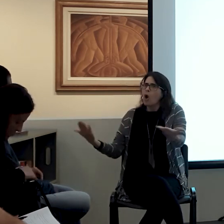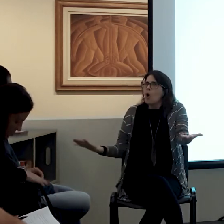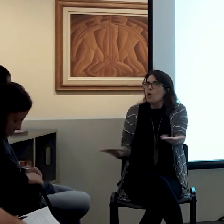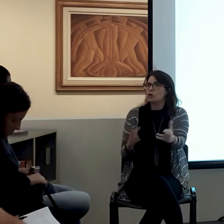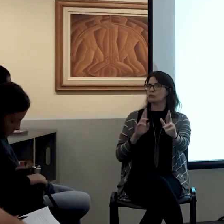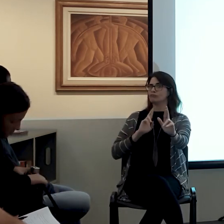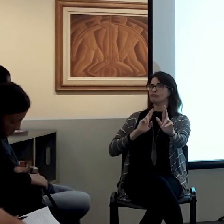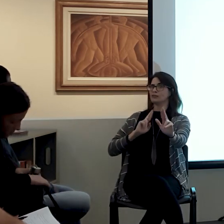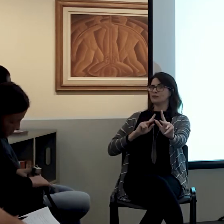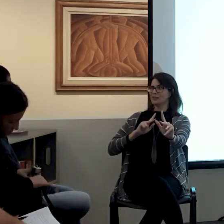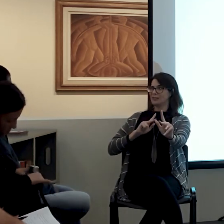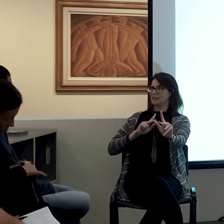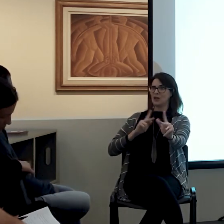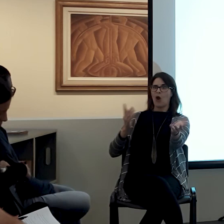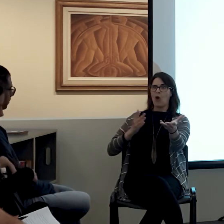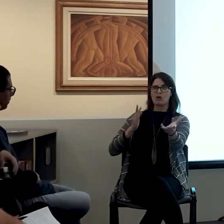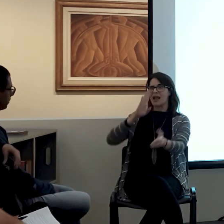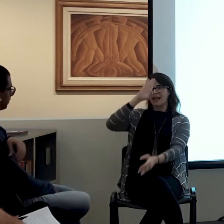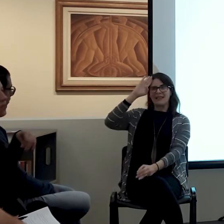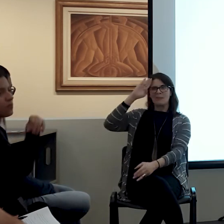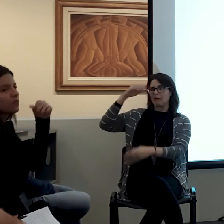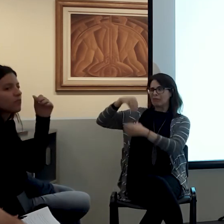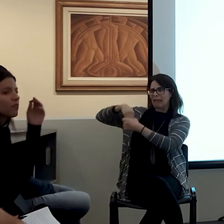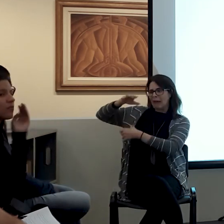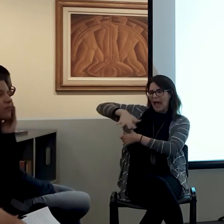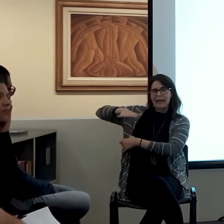Ah, boa pergunta. Entendi.